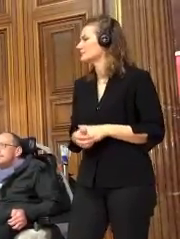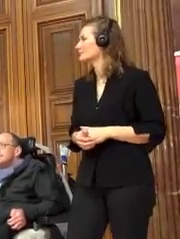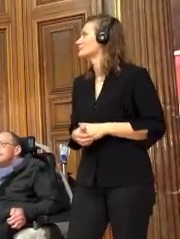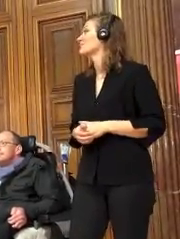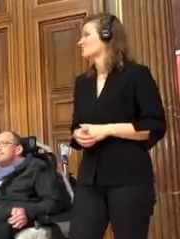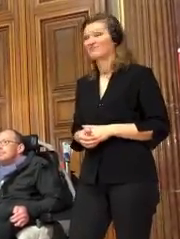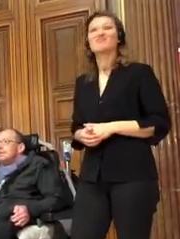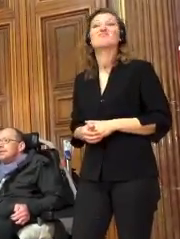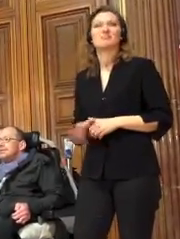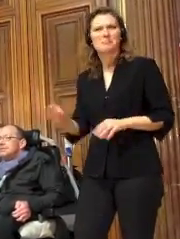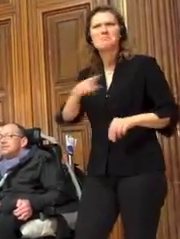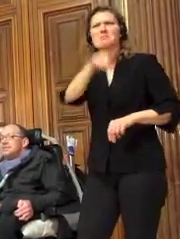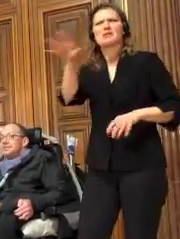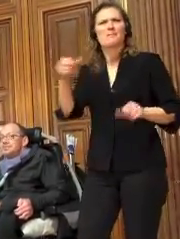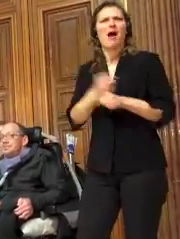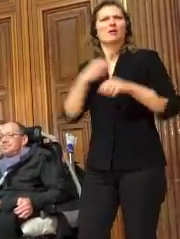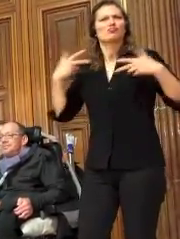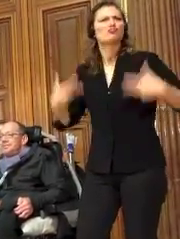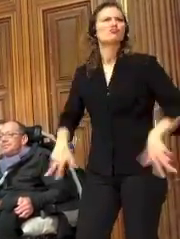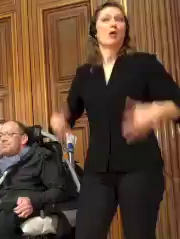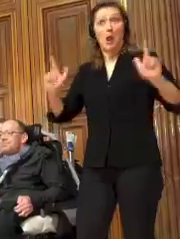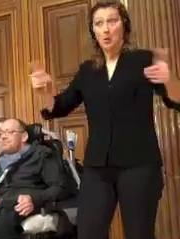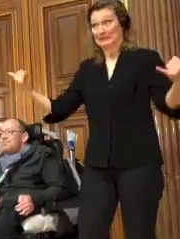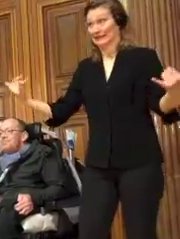Ich werde mitsprennen, das ist los!